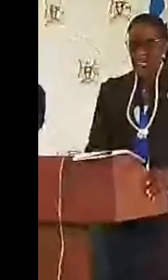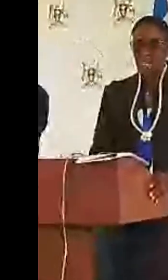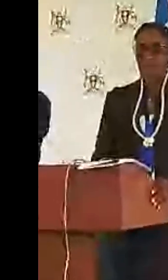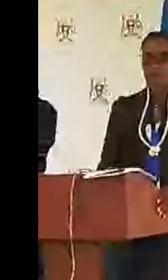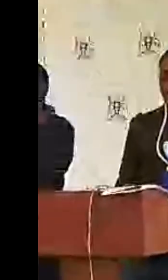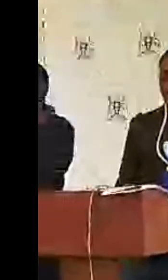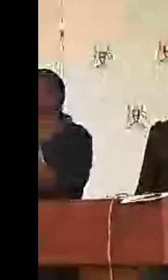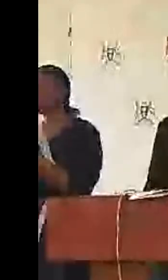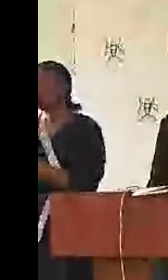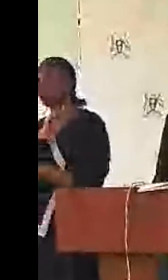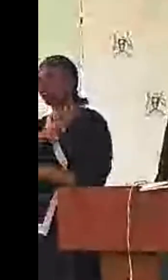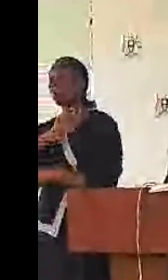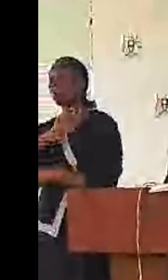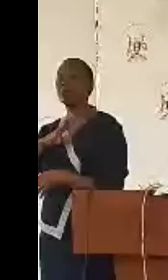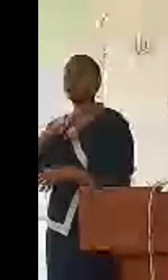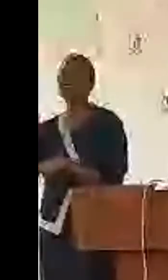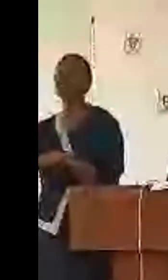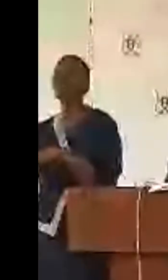ate era